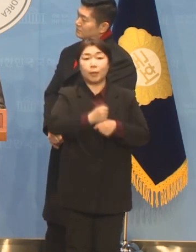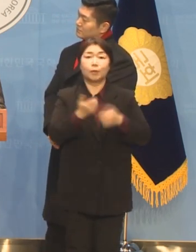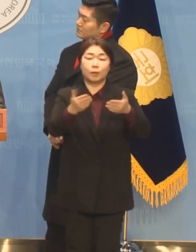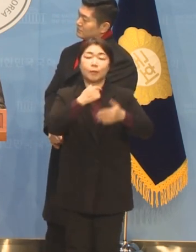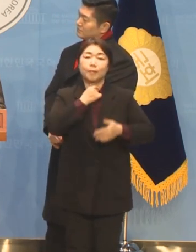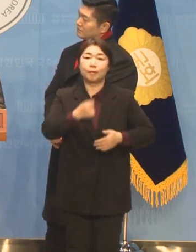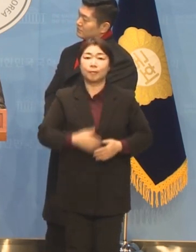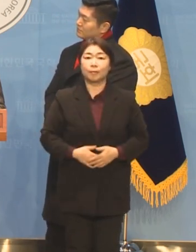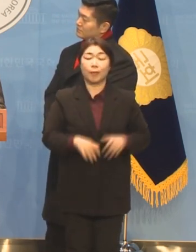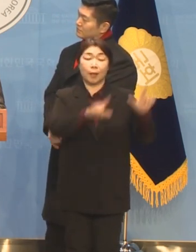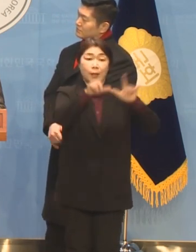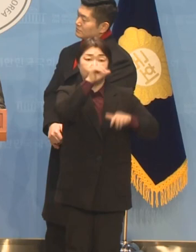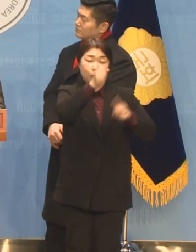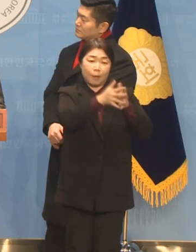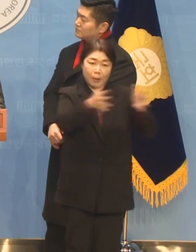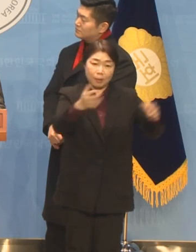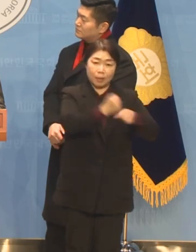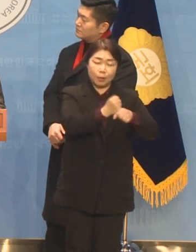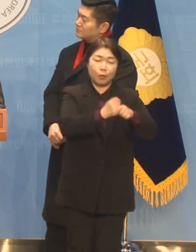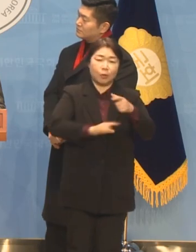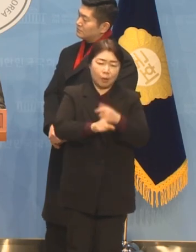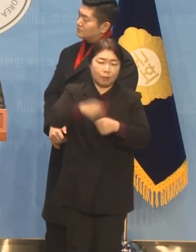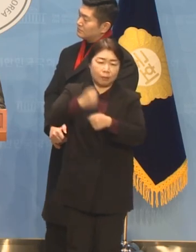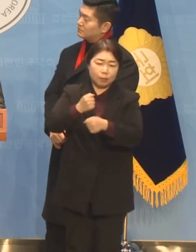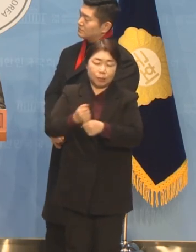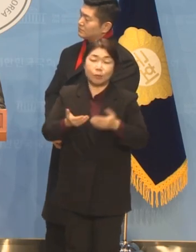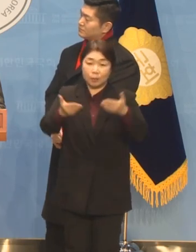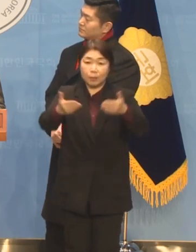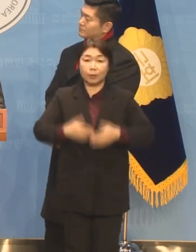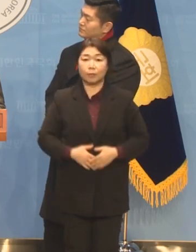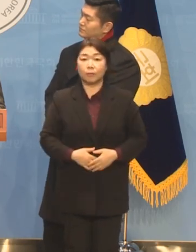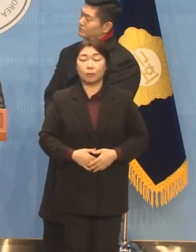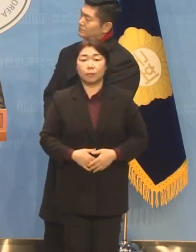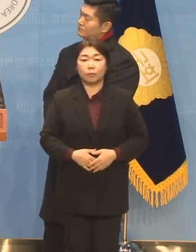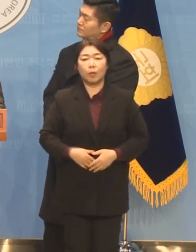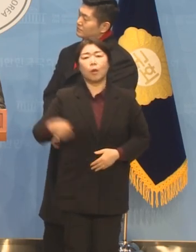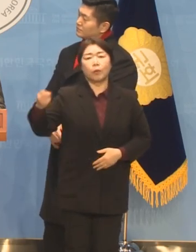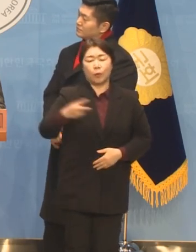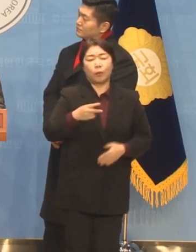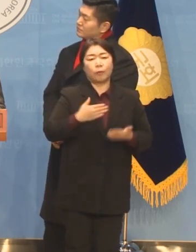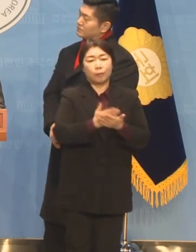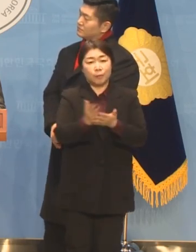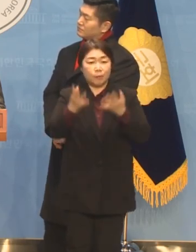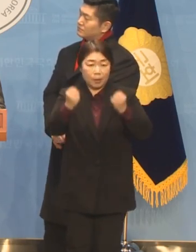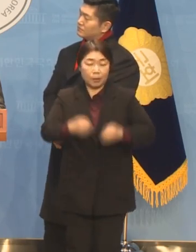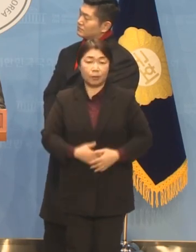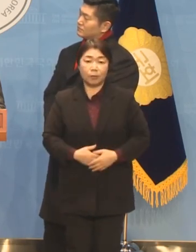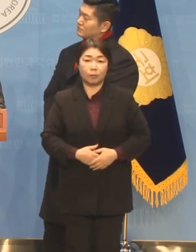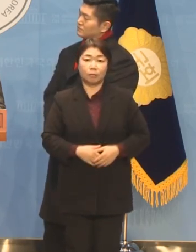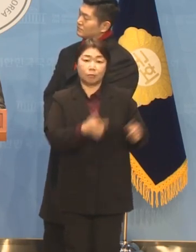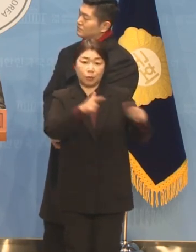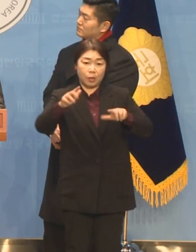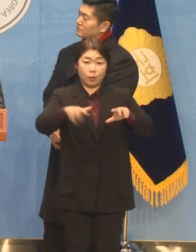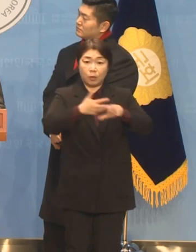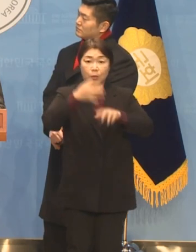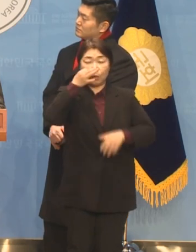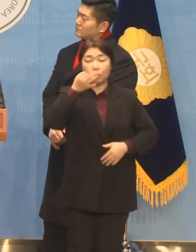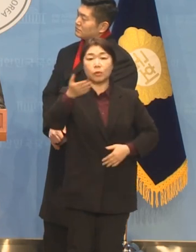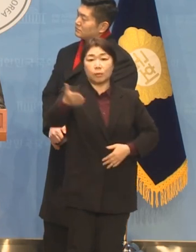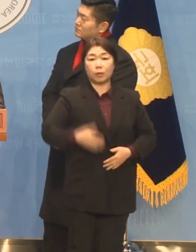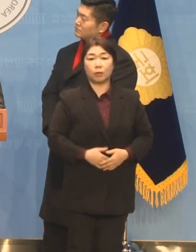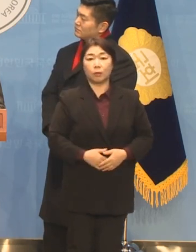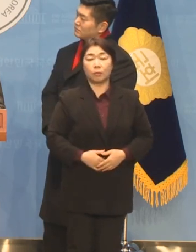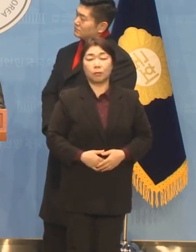하겠습니다. 살기 좋은 아파트도 더 짓겠습니다. 이것뿐만이 아닙니다. 우리는 혁신을 보여드리겠습니다.